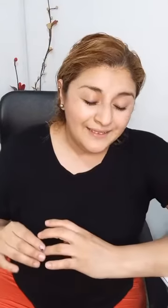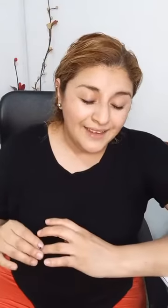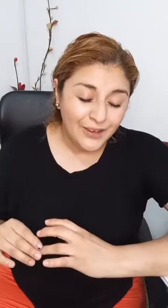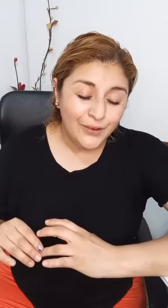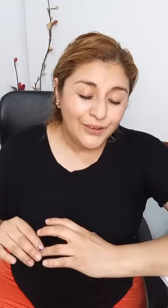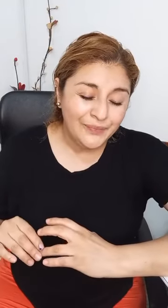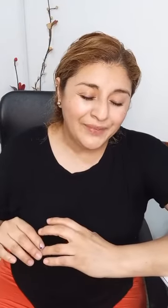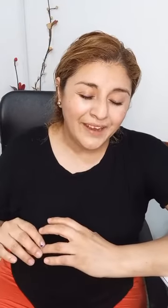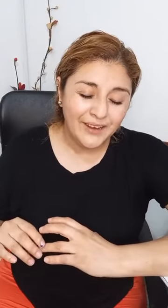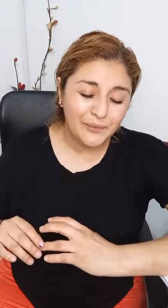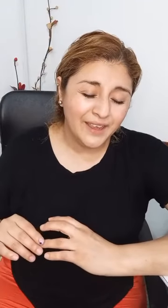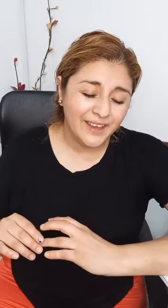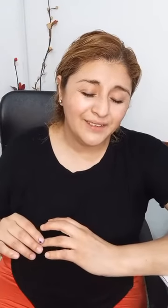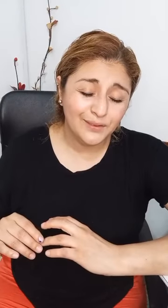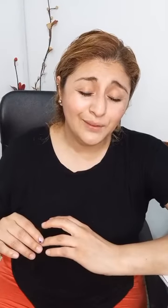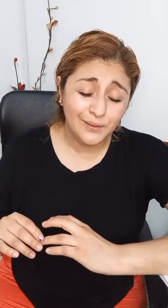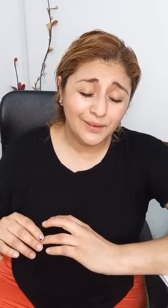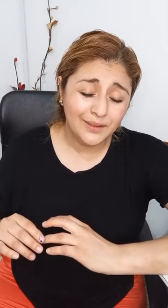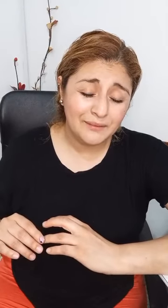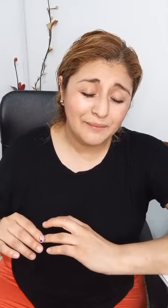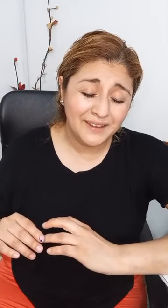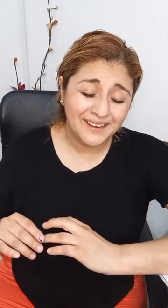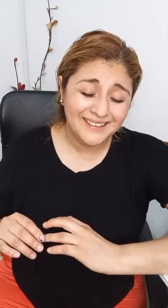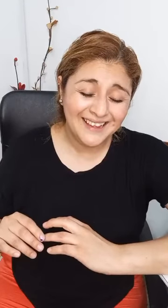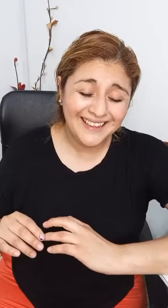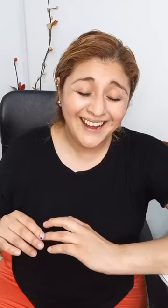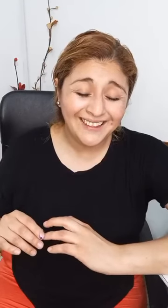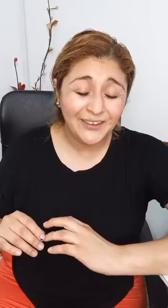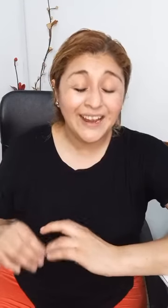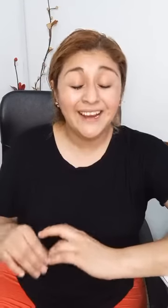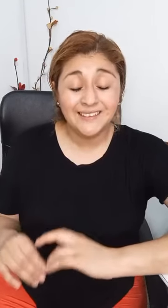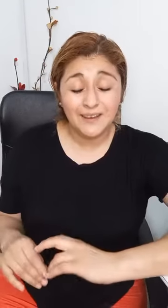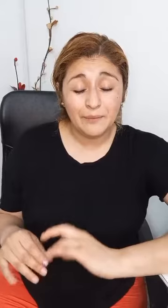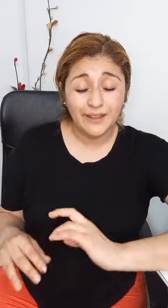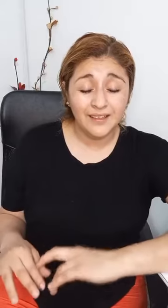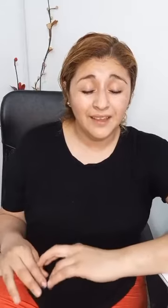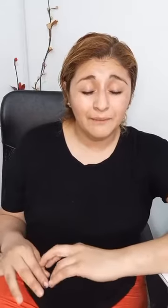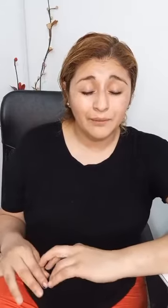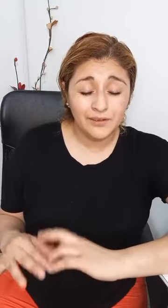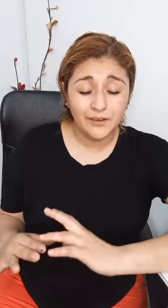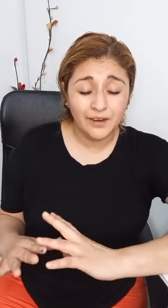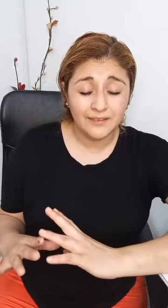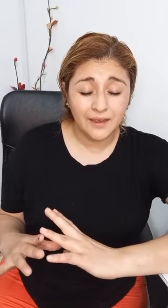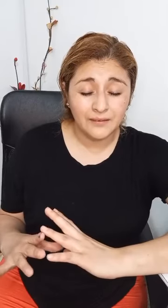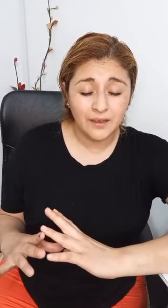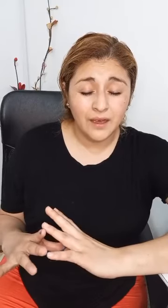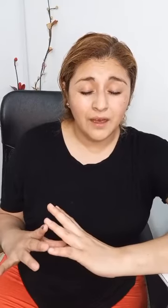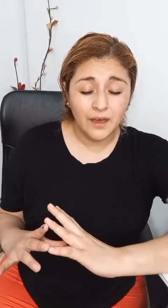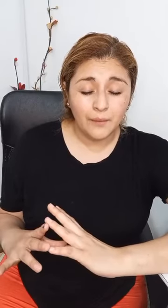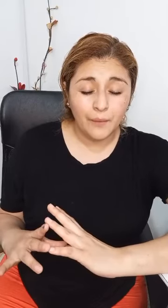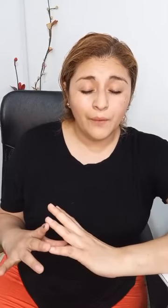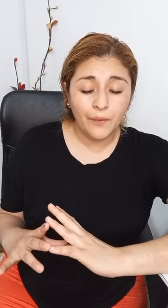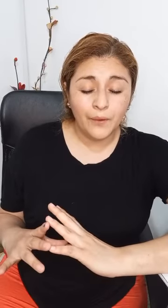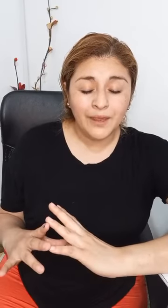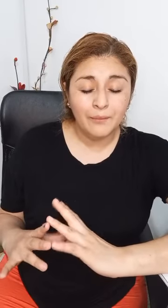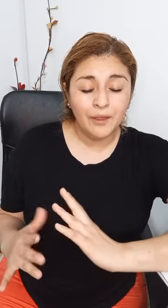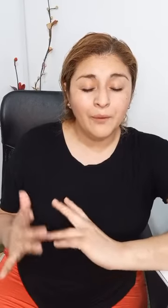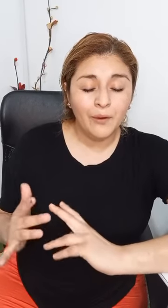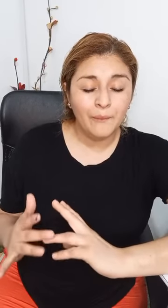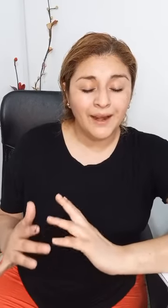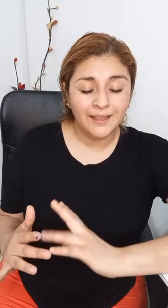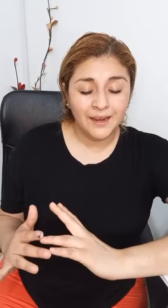Amén, señor. En el nombre de Jesús. Madre, en esta tarde te doy las gracias por este tiempo. Señor, por